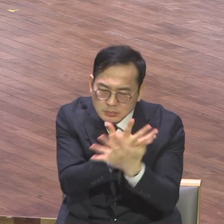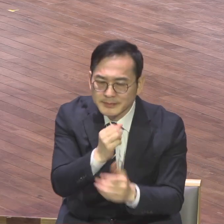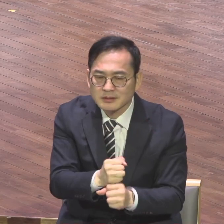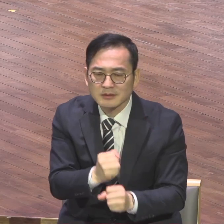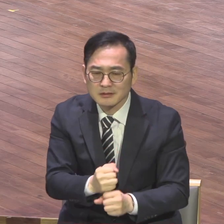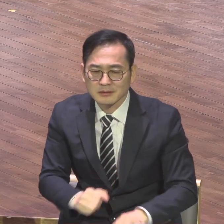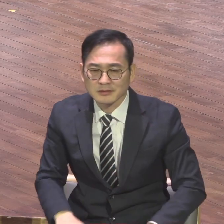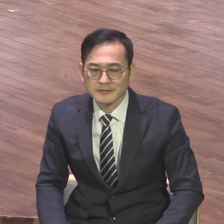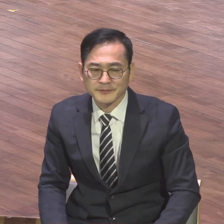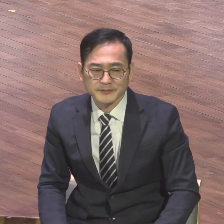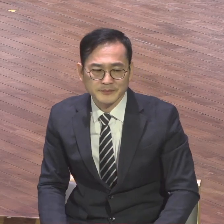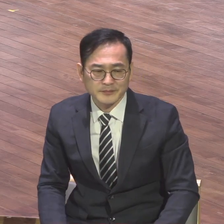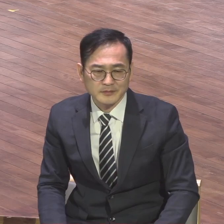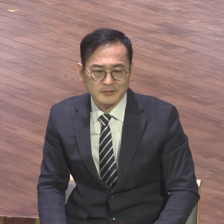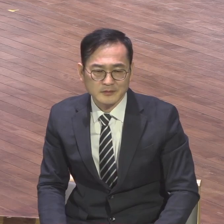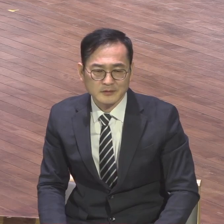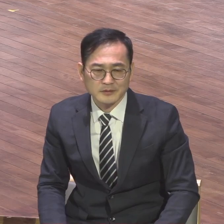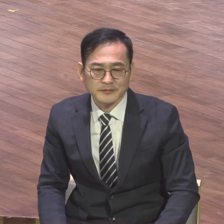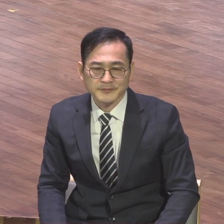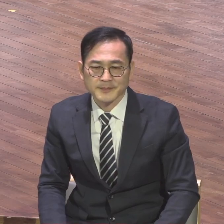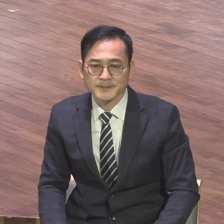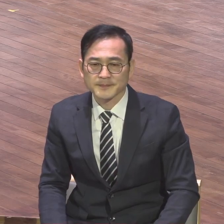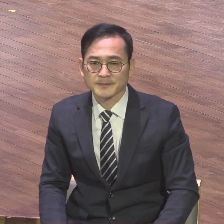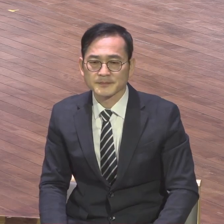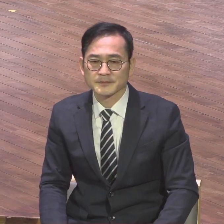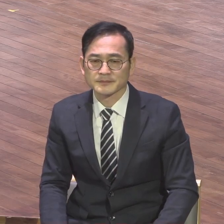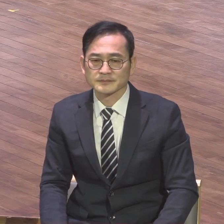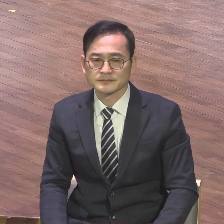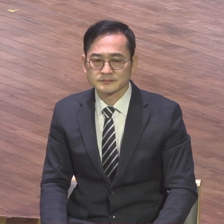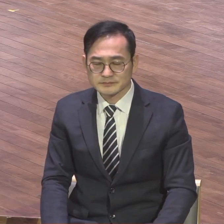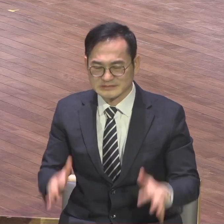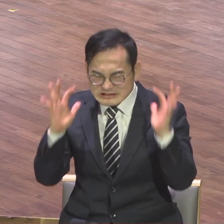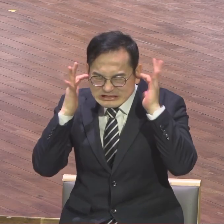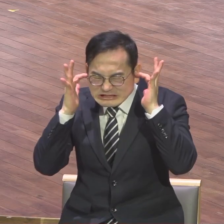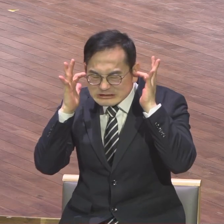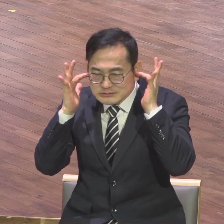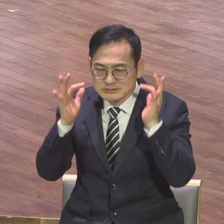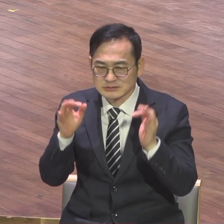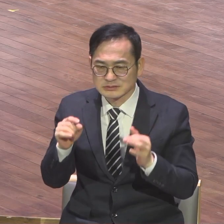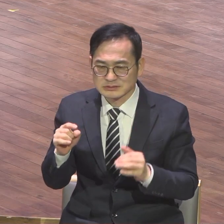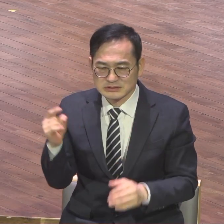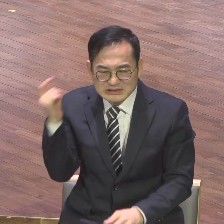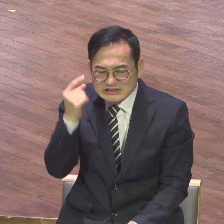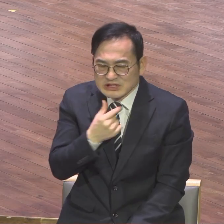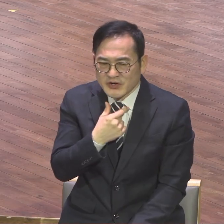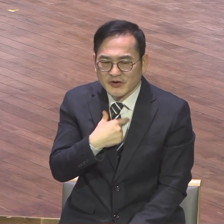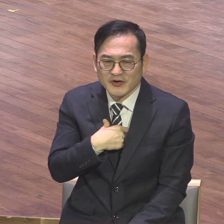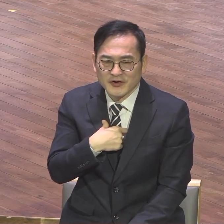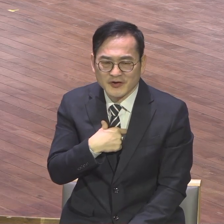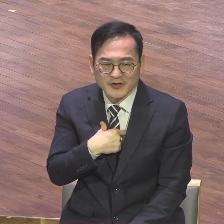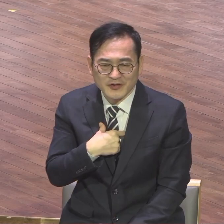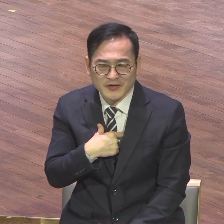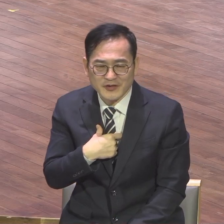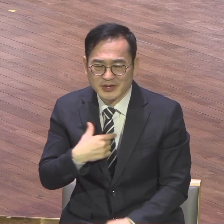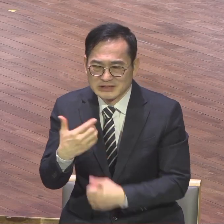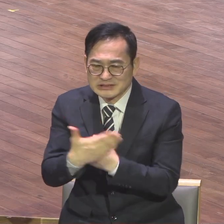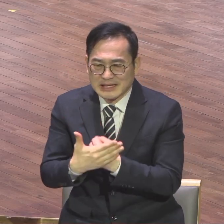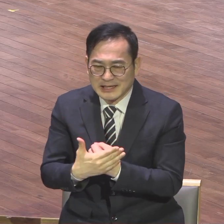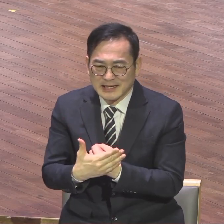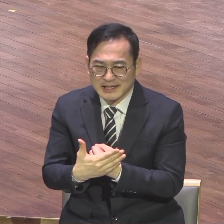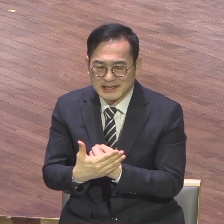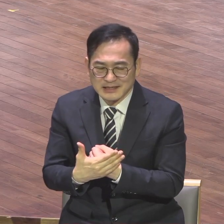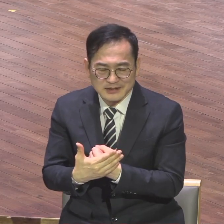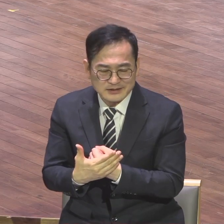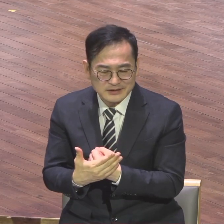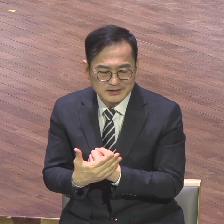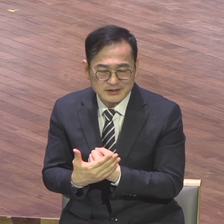그래서 여러분 제일 듣기 싫은 소리, 제일 부담스러운 소리, 제일 은혜 못 받는 사람이 화를 낼